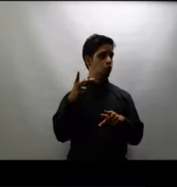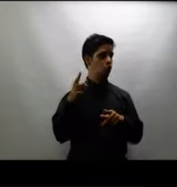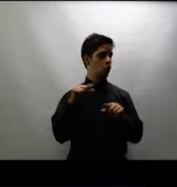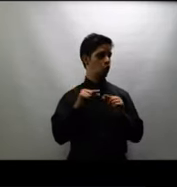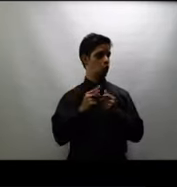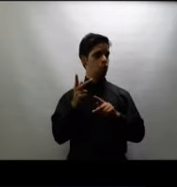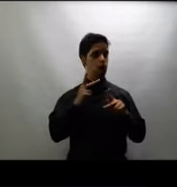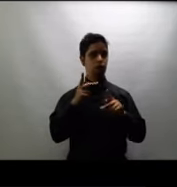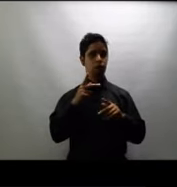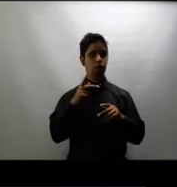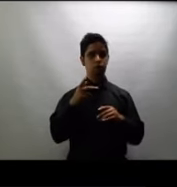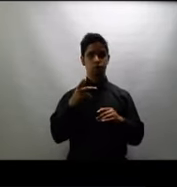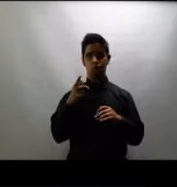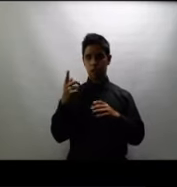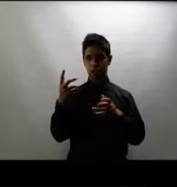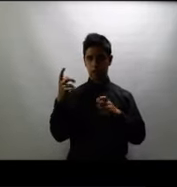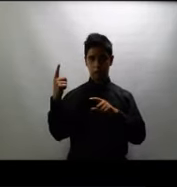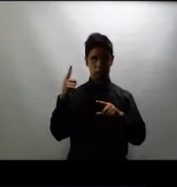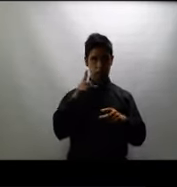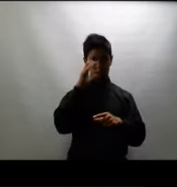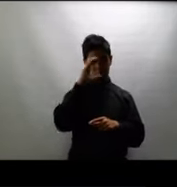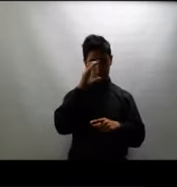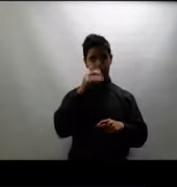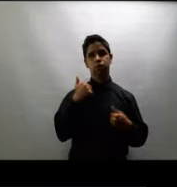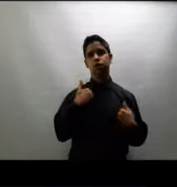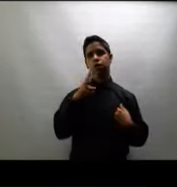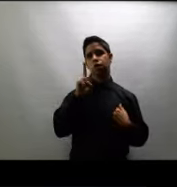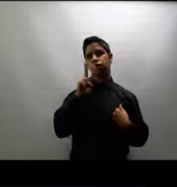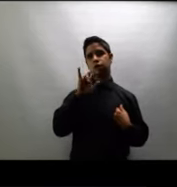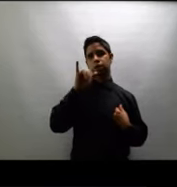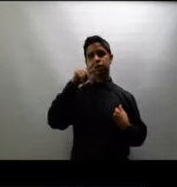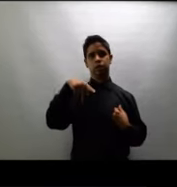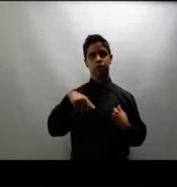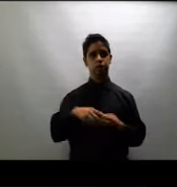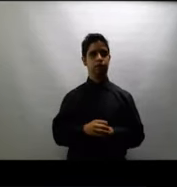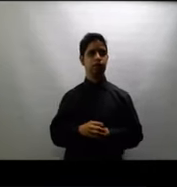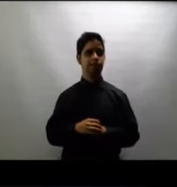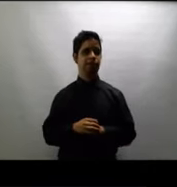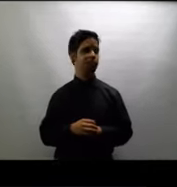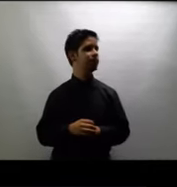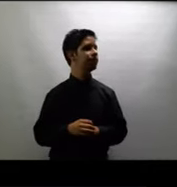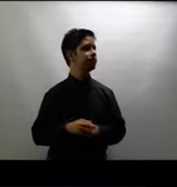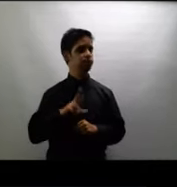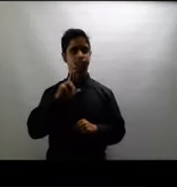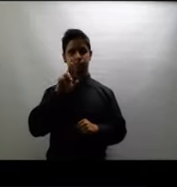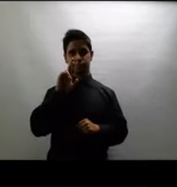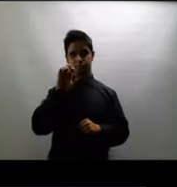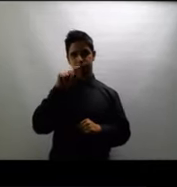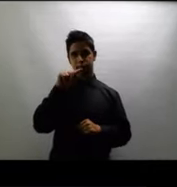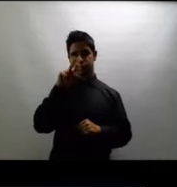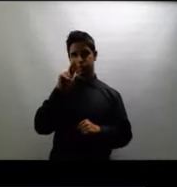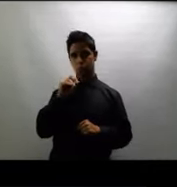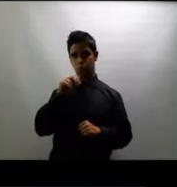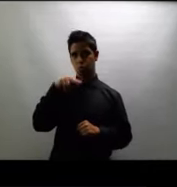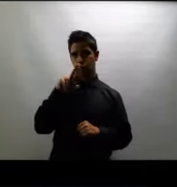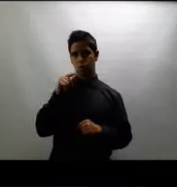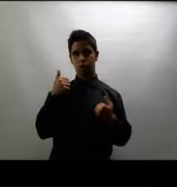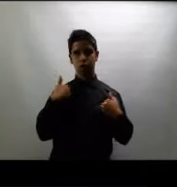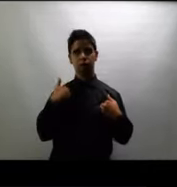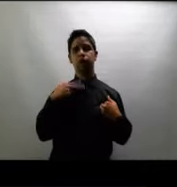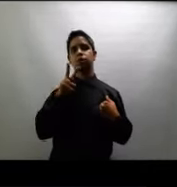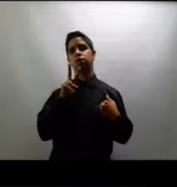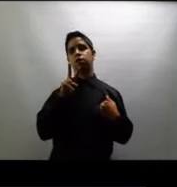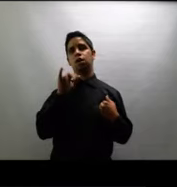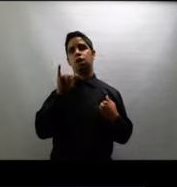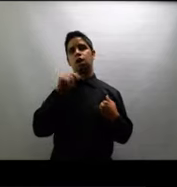que quiera ir a buscar. El VIP. Eso la retropulga tiene VIP. Así es que eso va a ser algo que vamos a